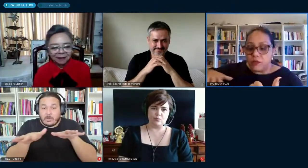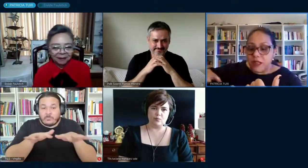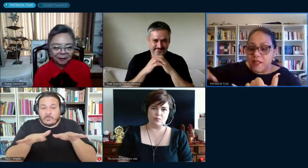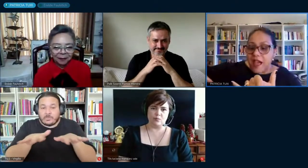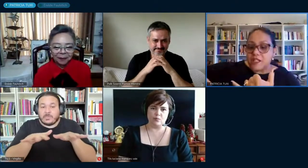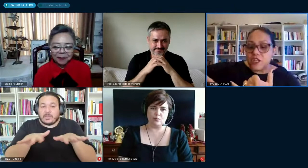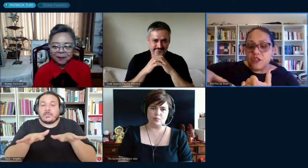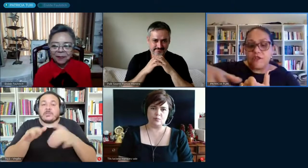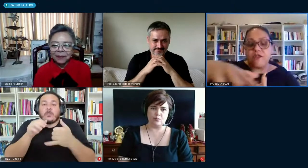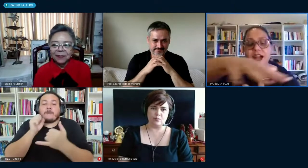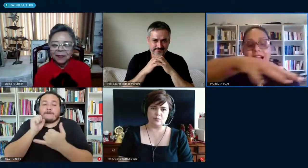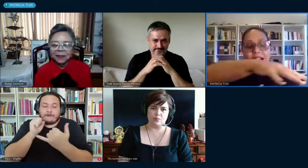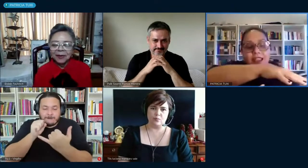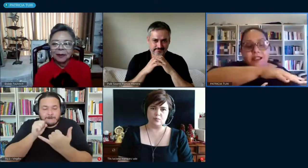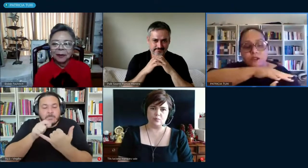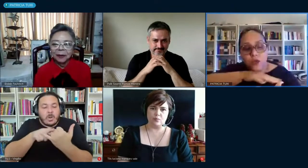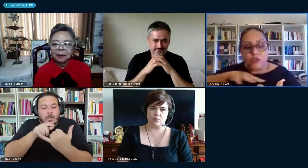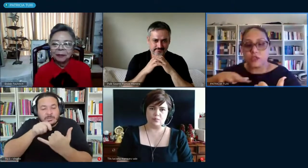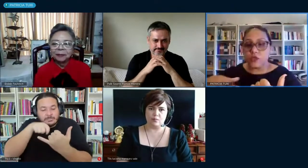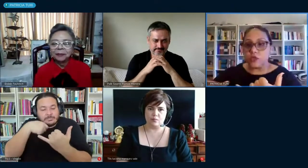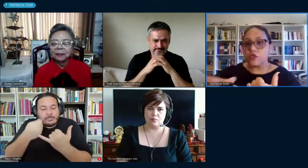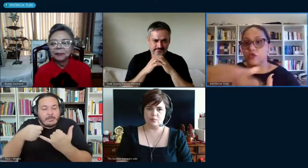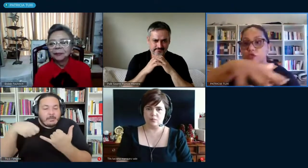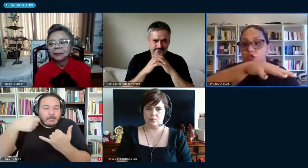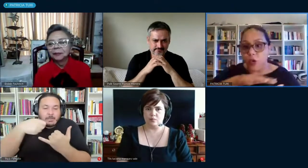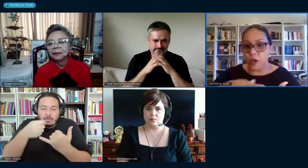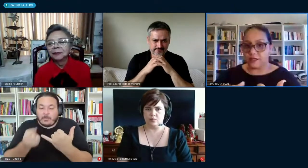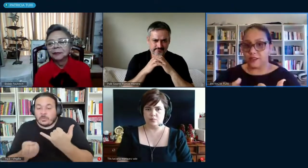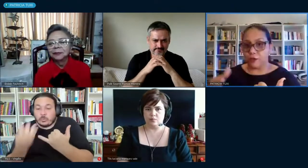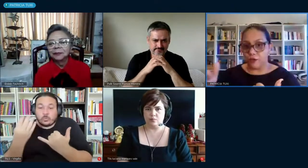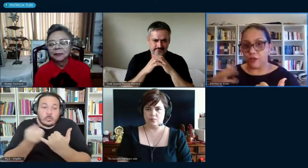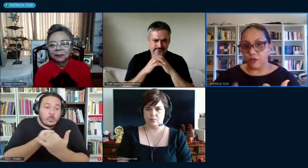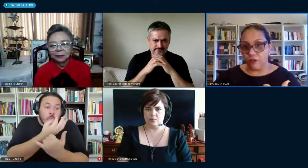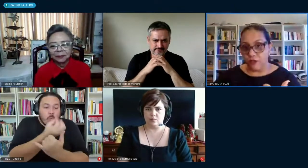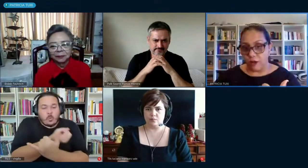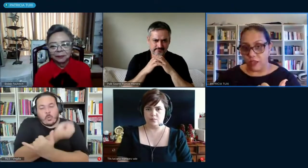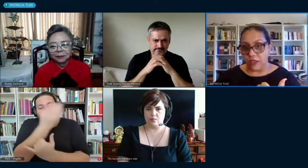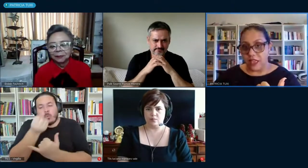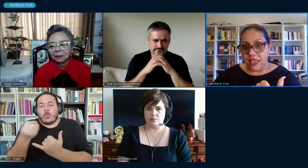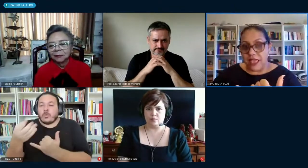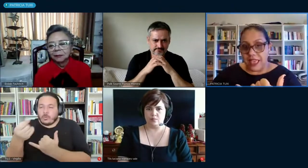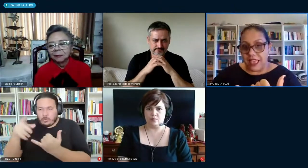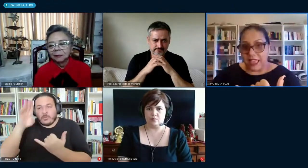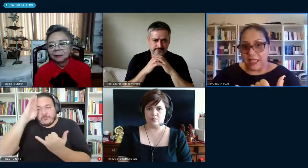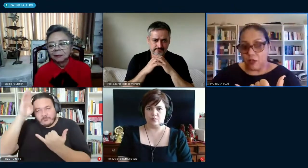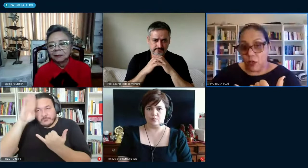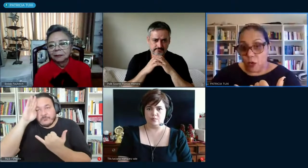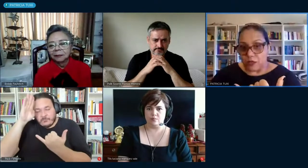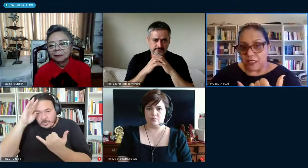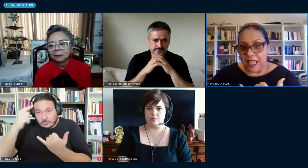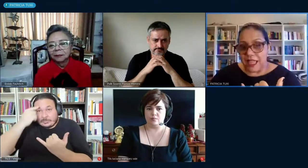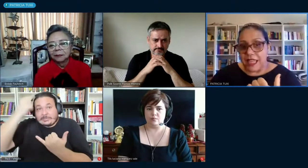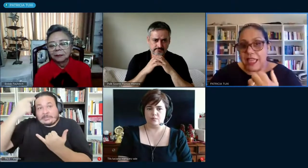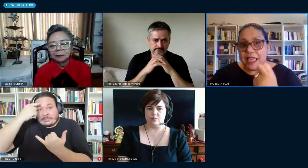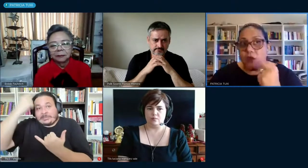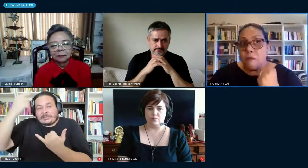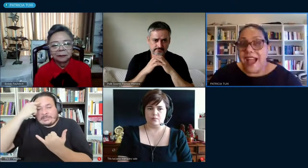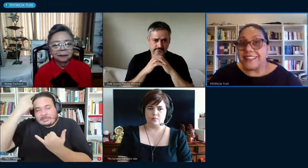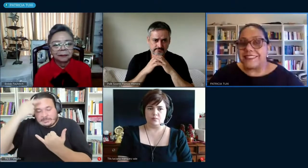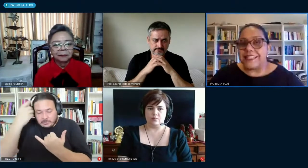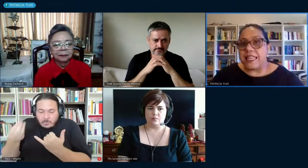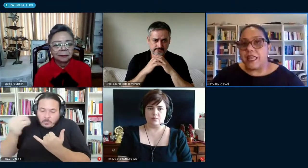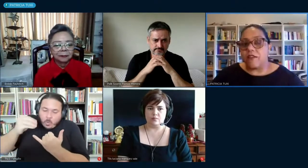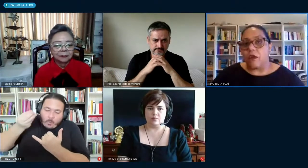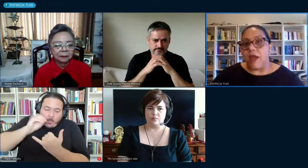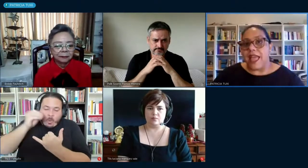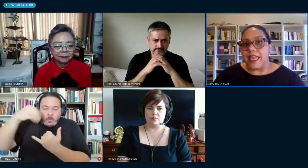gera a possibilidade de várias outras construções que o professor Falk trouxe, né? E o